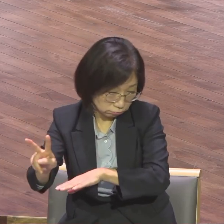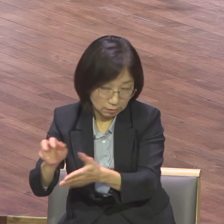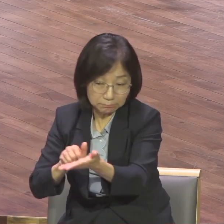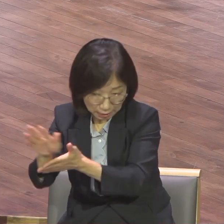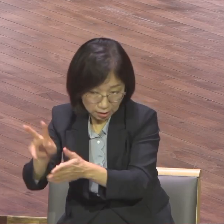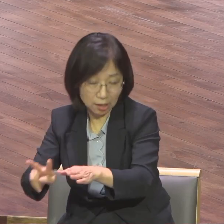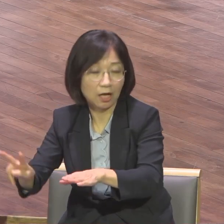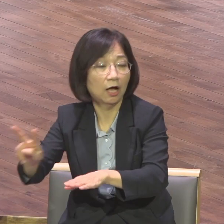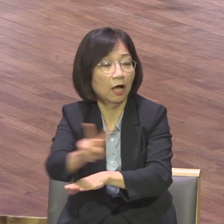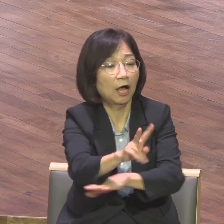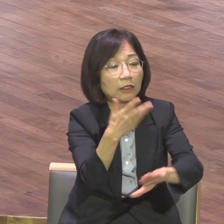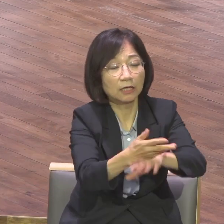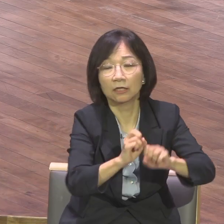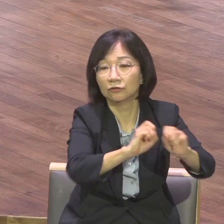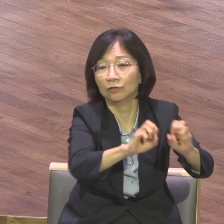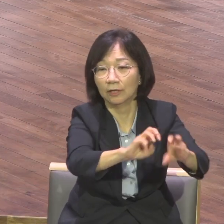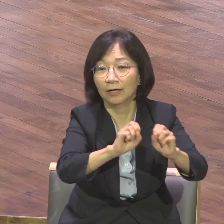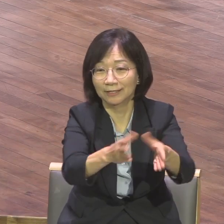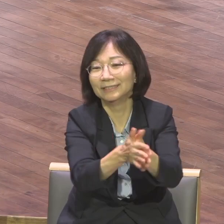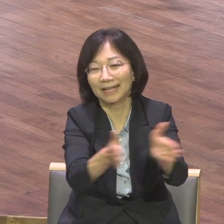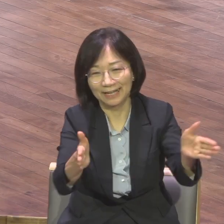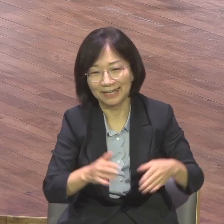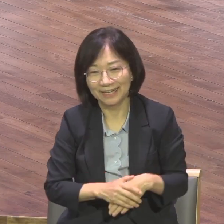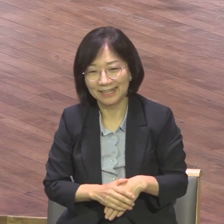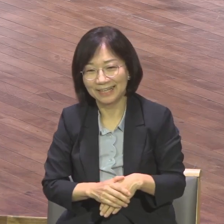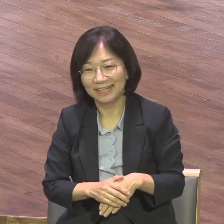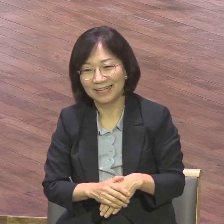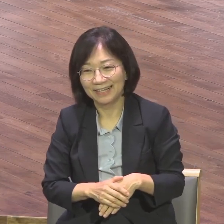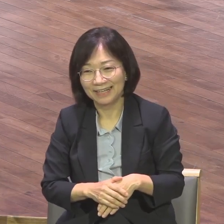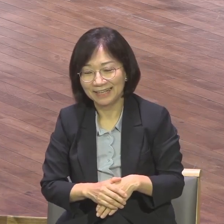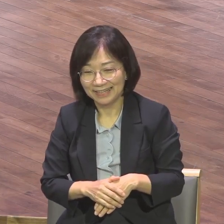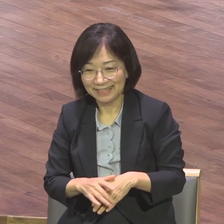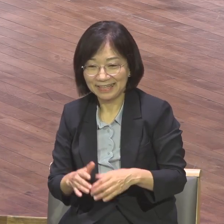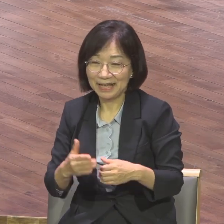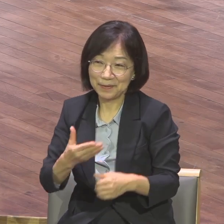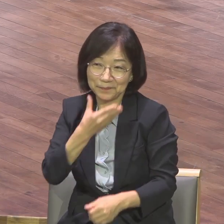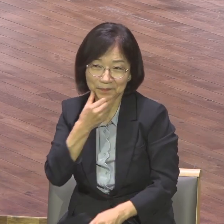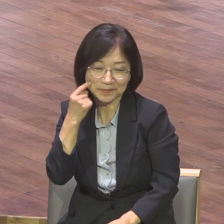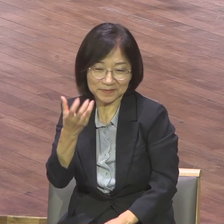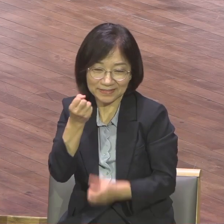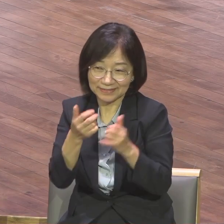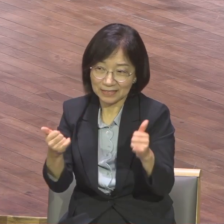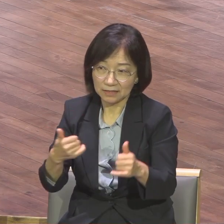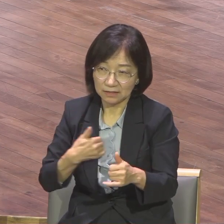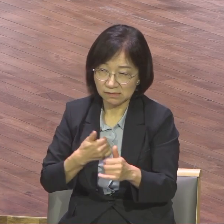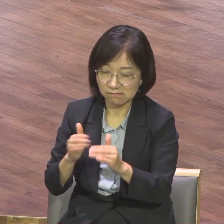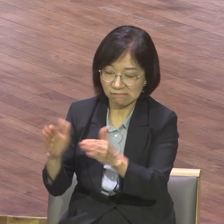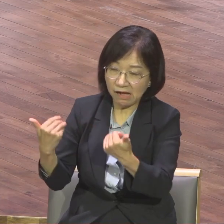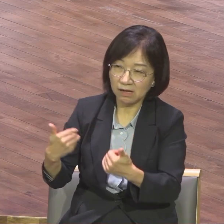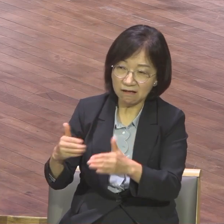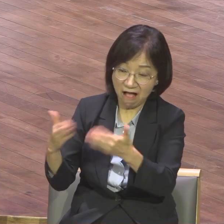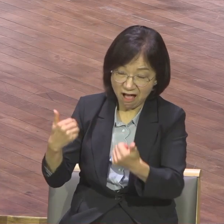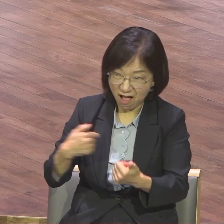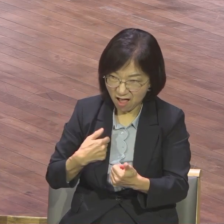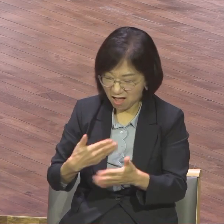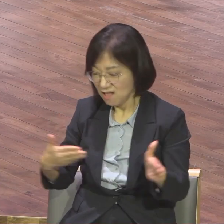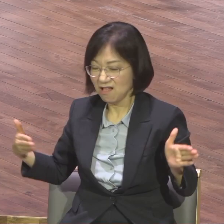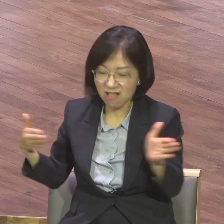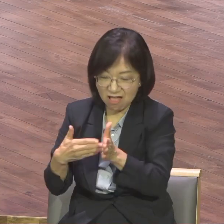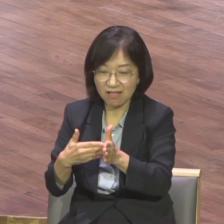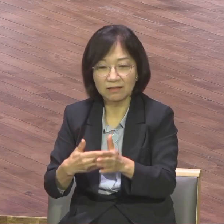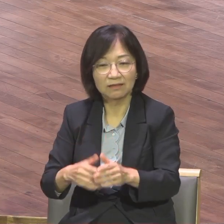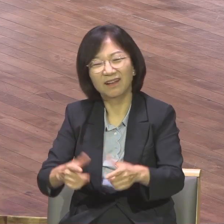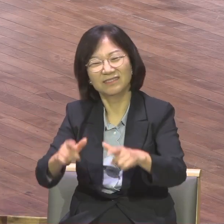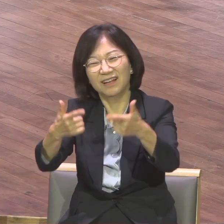사람, 말씀의 사람은요 뭐 누가 무슨 말한다고 기죽어, 아니 나 못하겠다, 난 이제 그만둘 거다, 이런